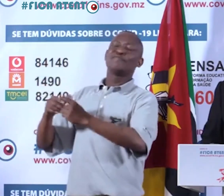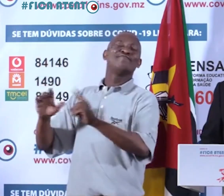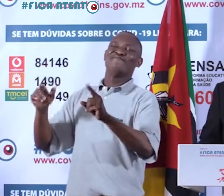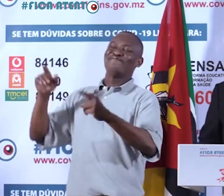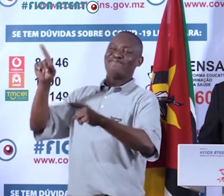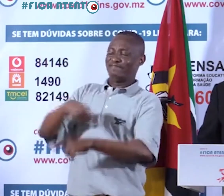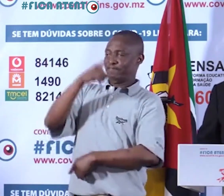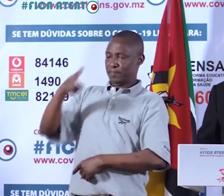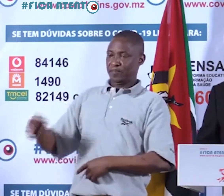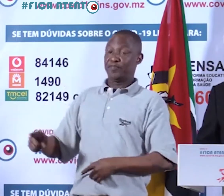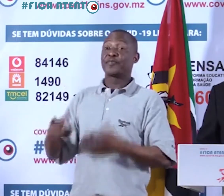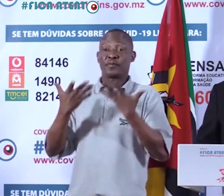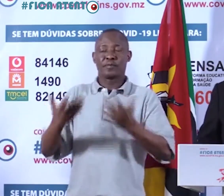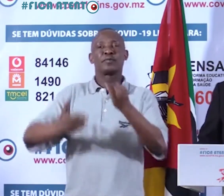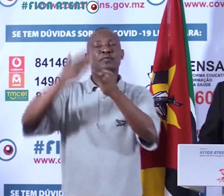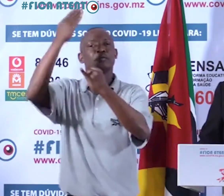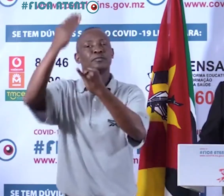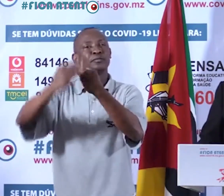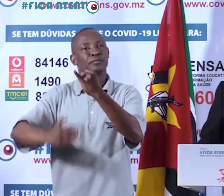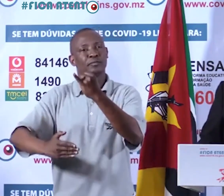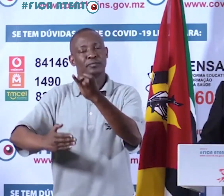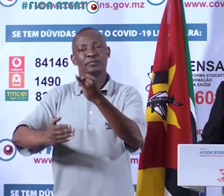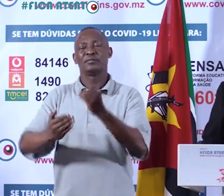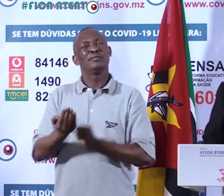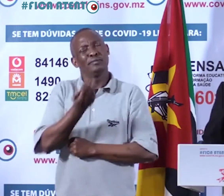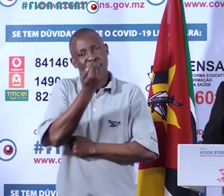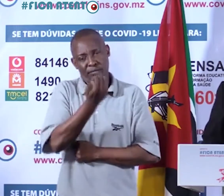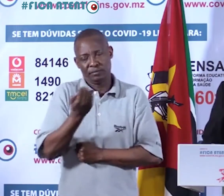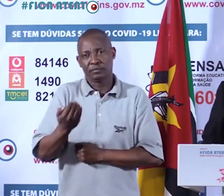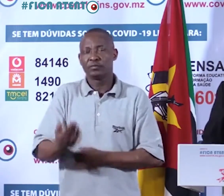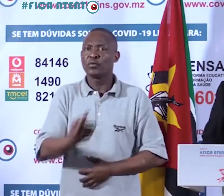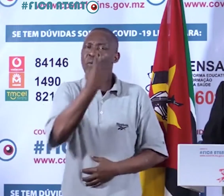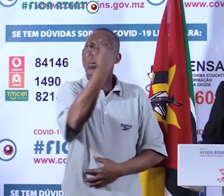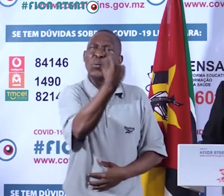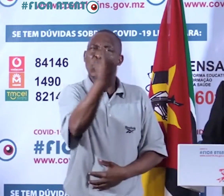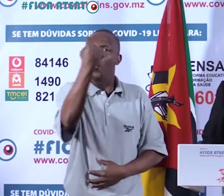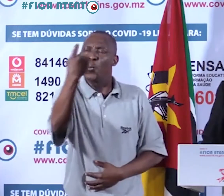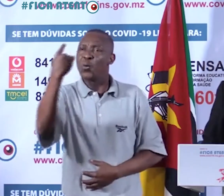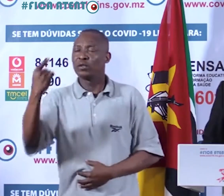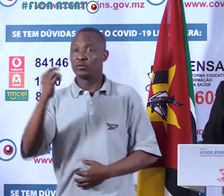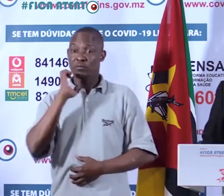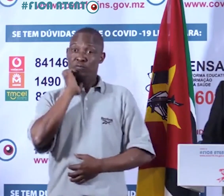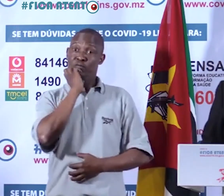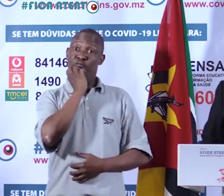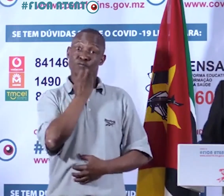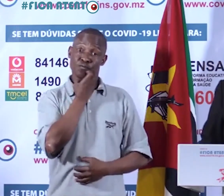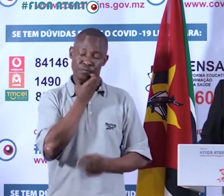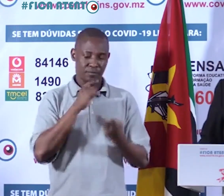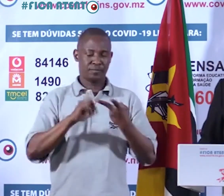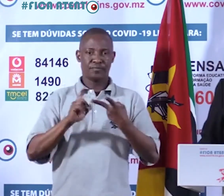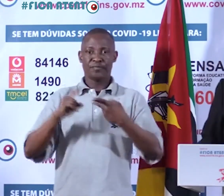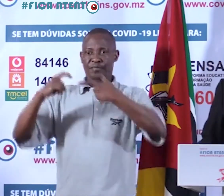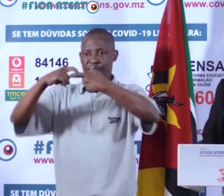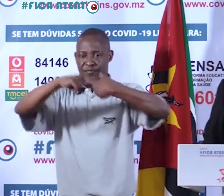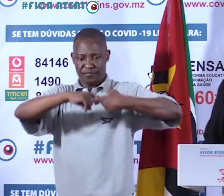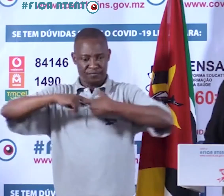terminar, gostaríamos de pedir, vamos cuidar de cada um de nós, vamos cuidar da nossa família e vamos todos